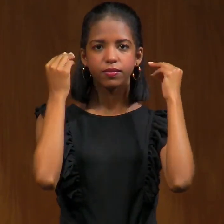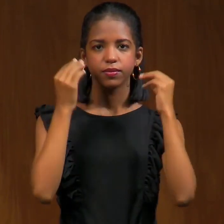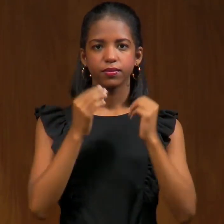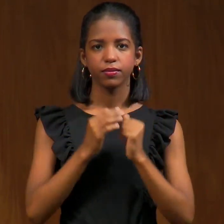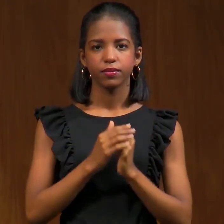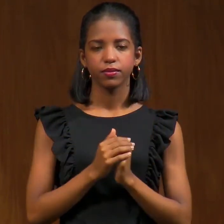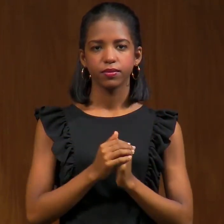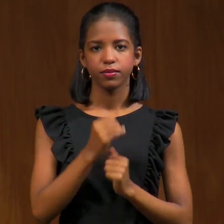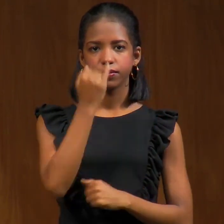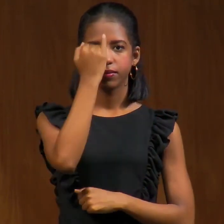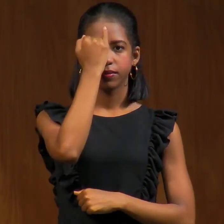Italia,